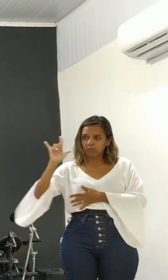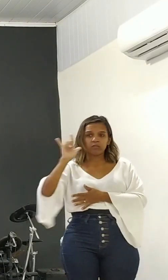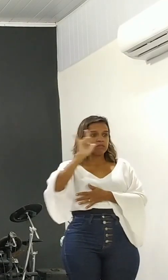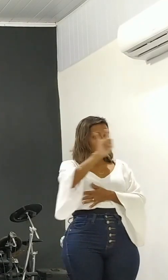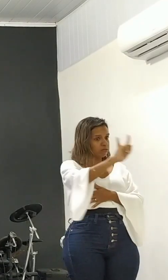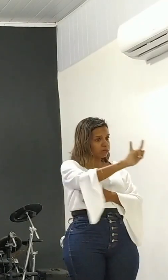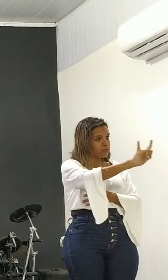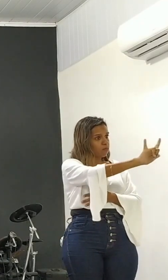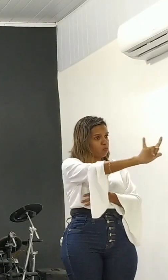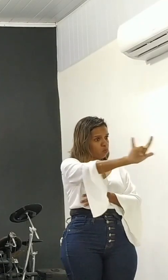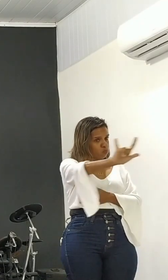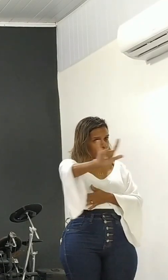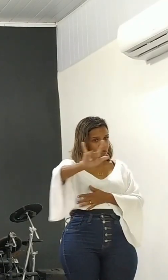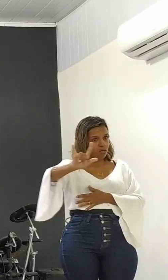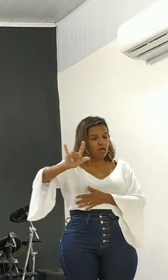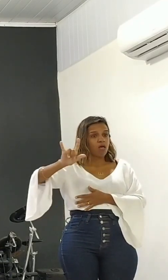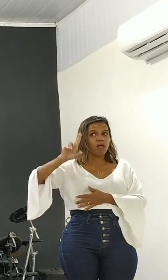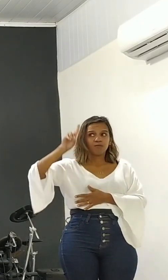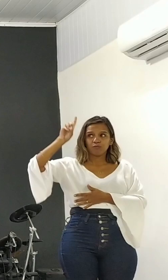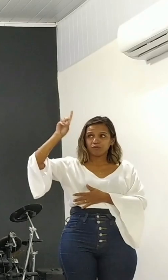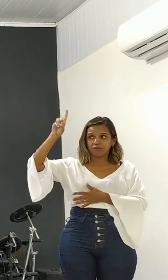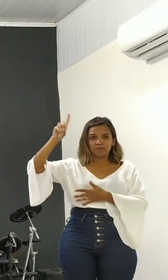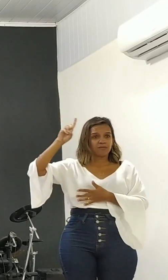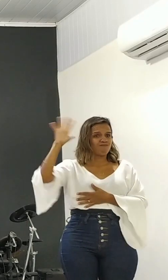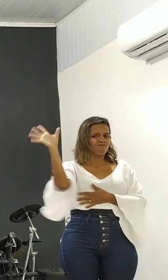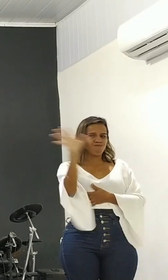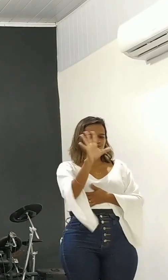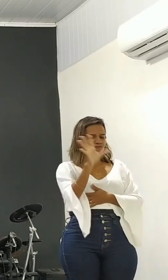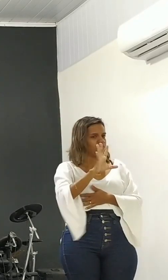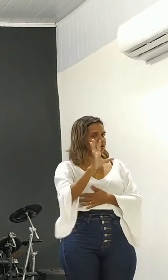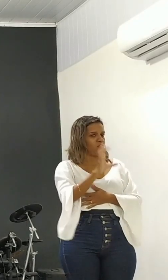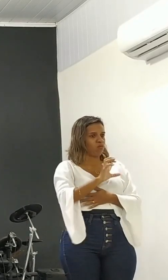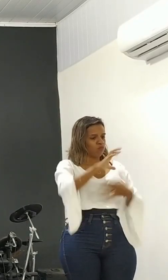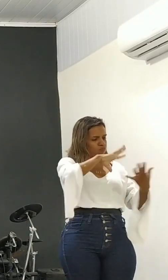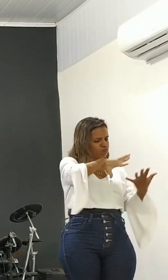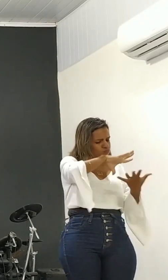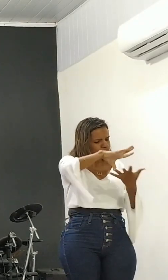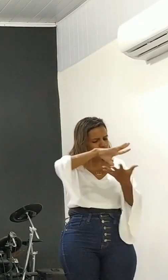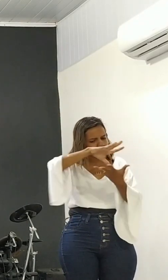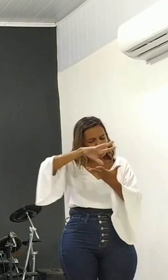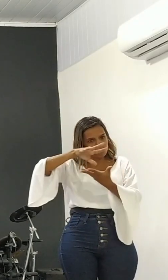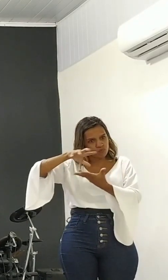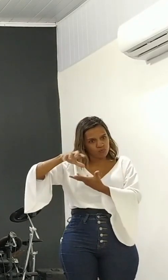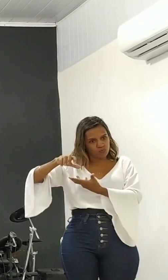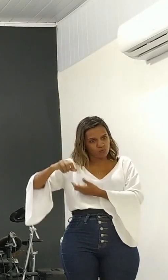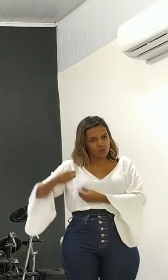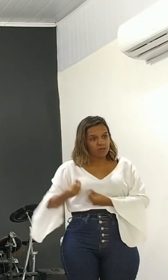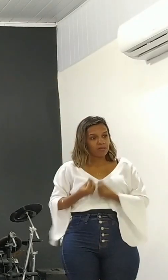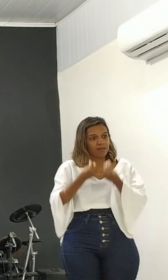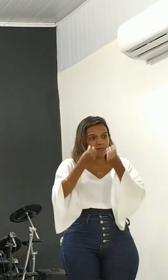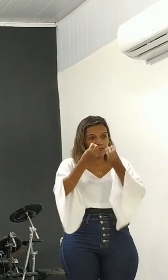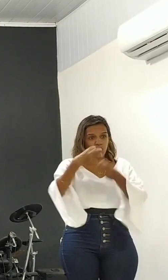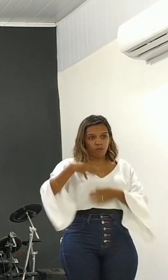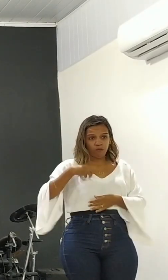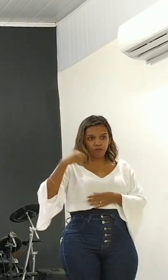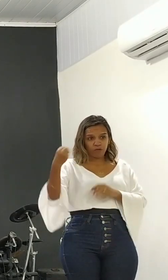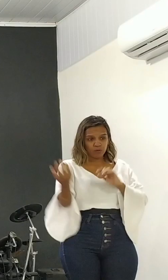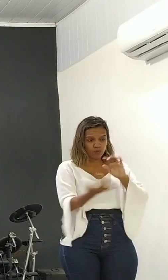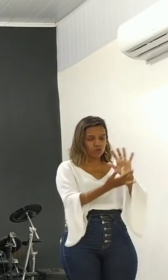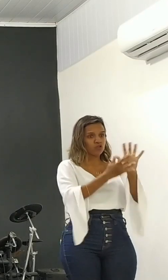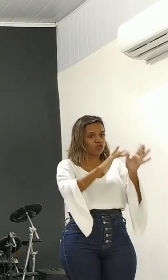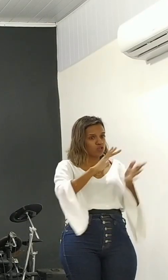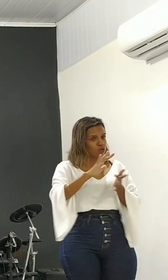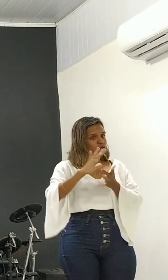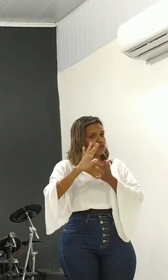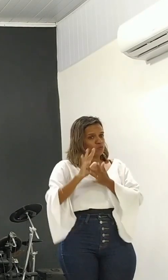Quero dizer para você que Deus amou o mundo de tal maneira que deu o seu Filho unigênito, para que todo aquele que